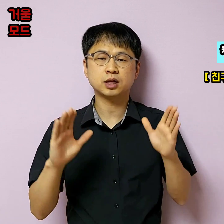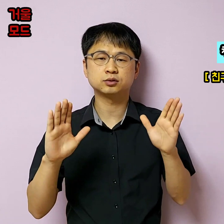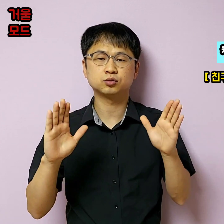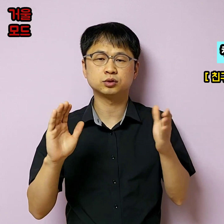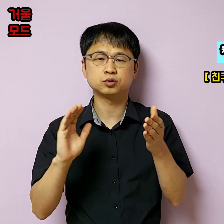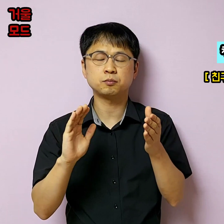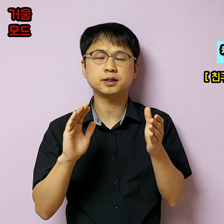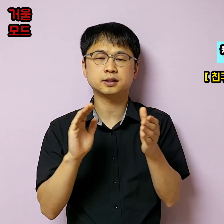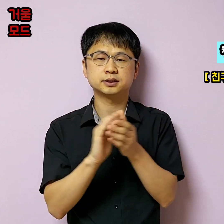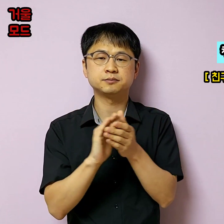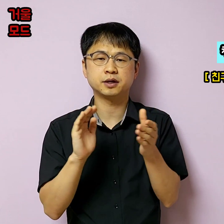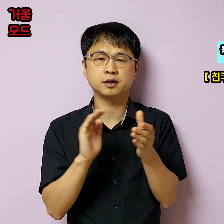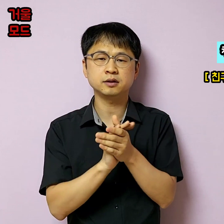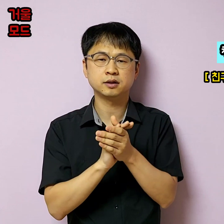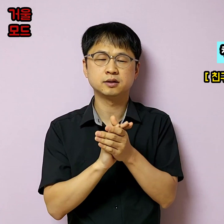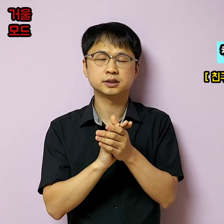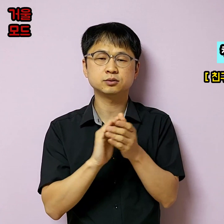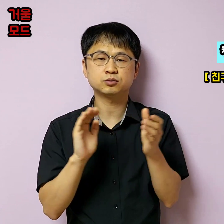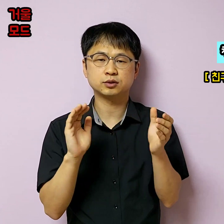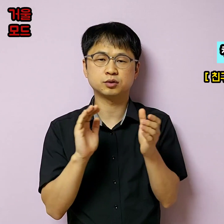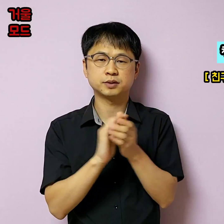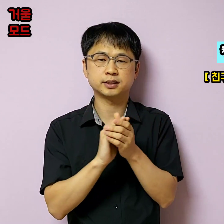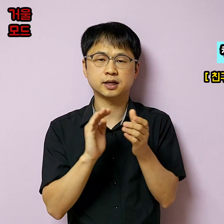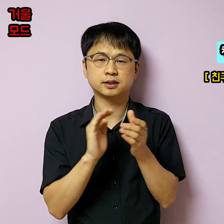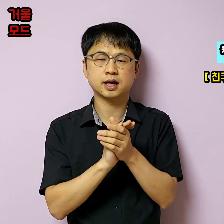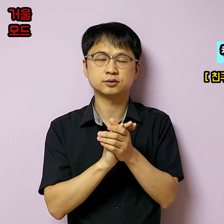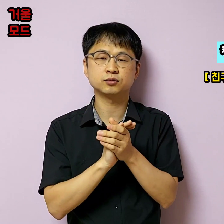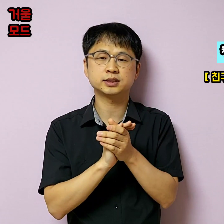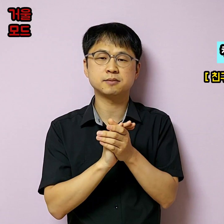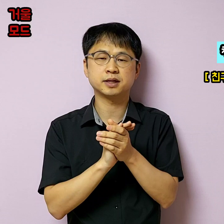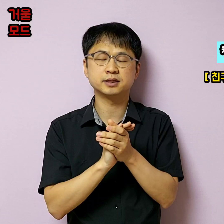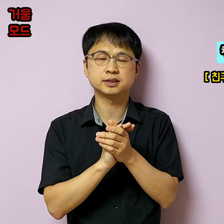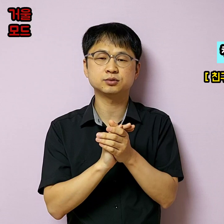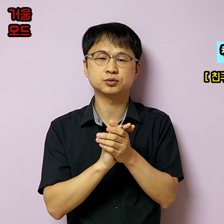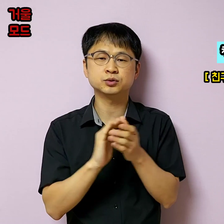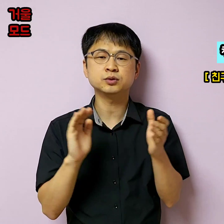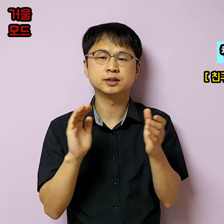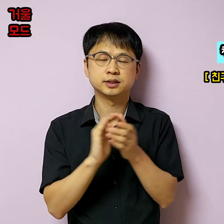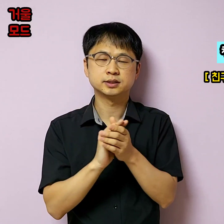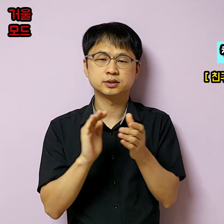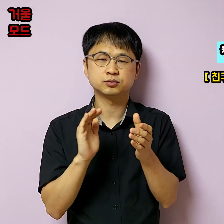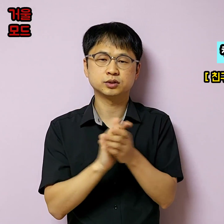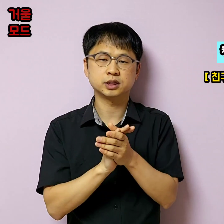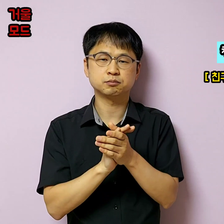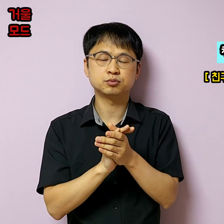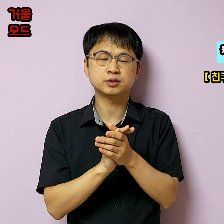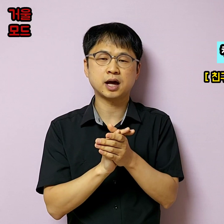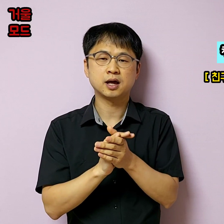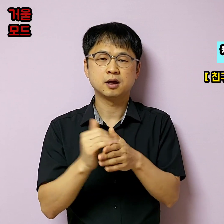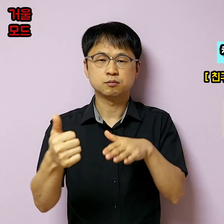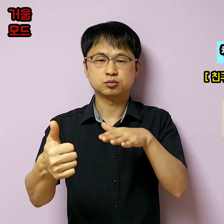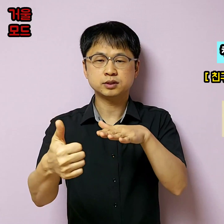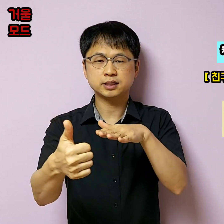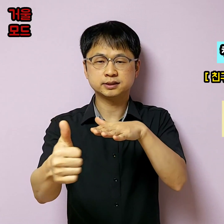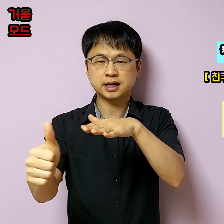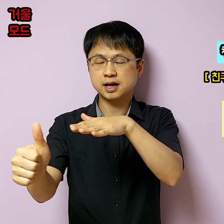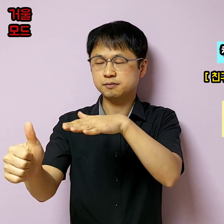친구라는 수어는 손바닥을 치면 친구라는 수입니다. 딱 손이 잘 맞는 친구. 친구들이 부르다. 부르다는